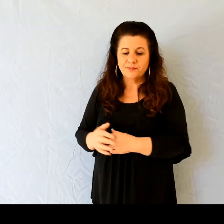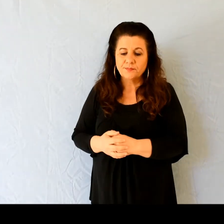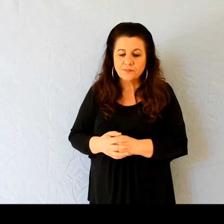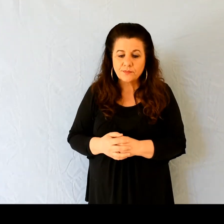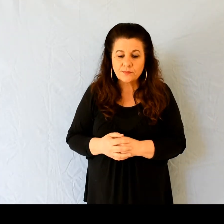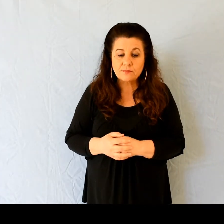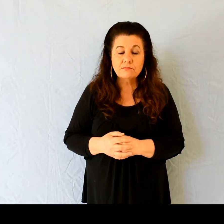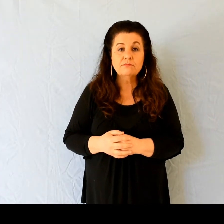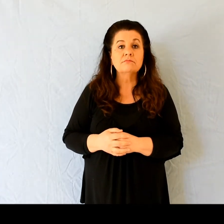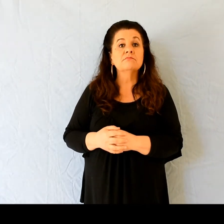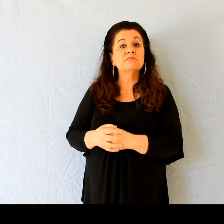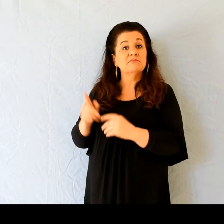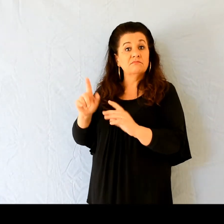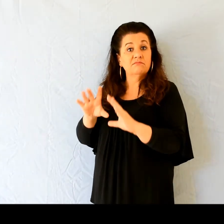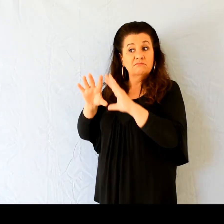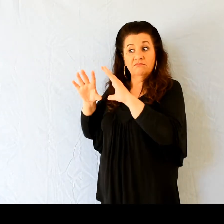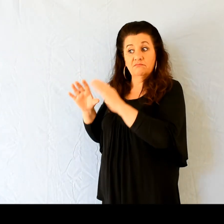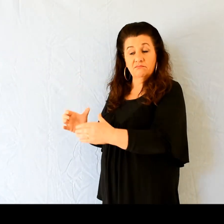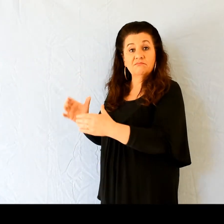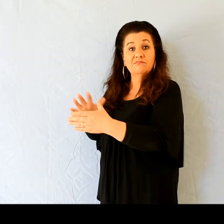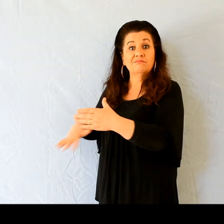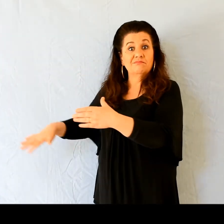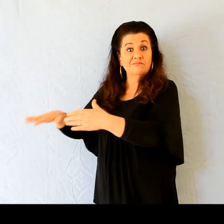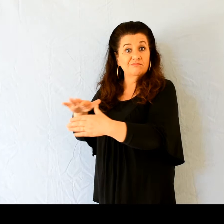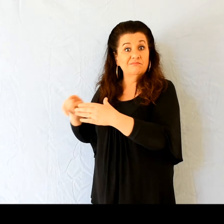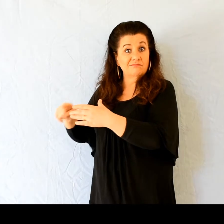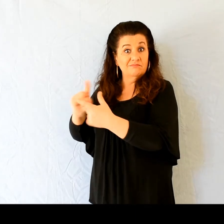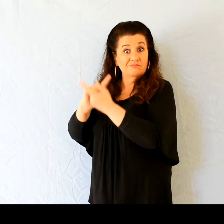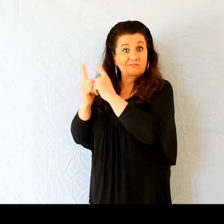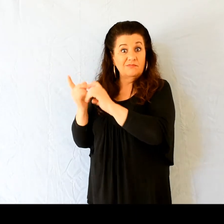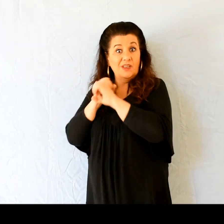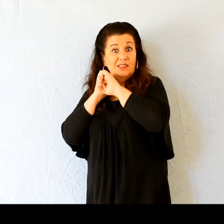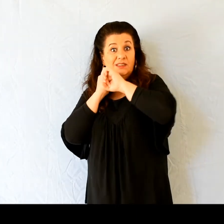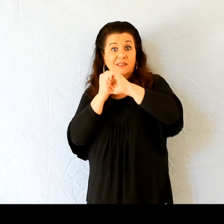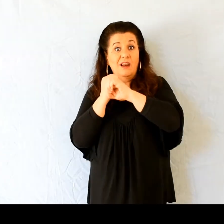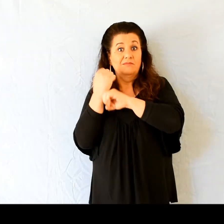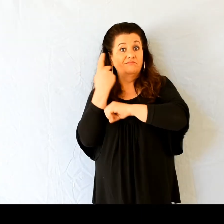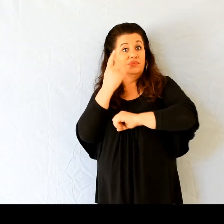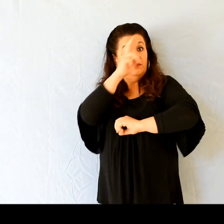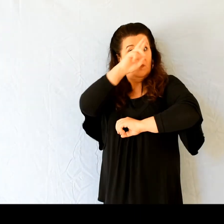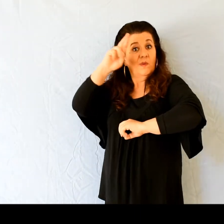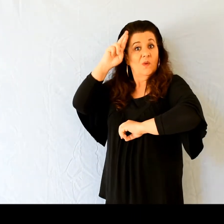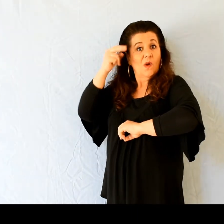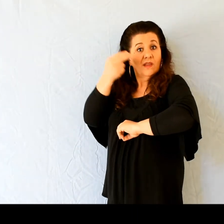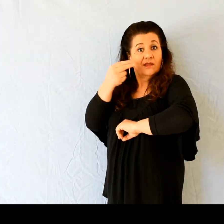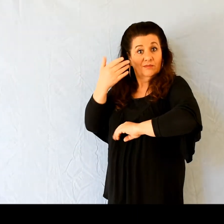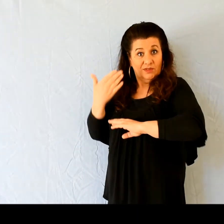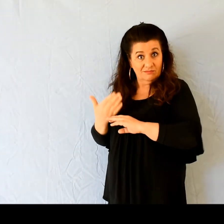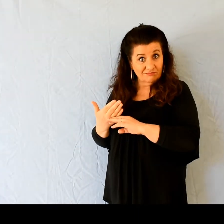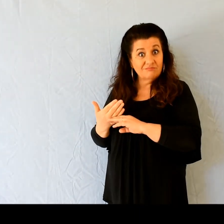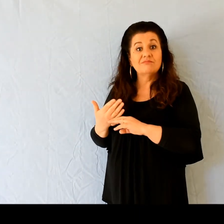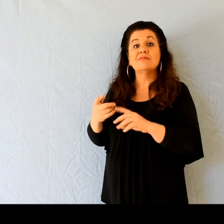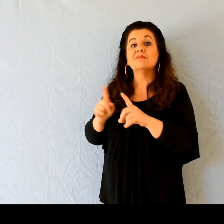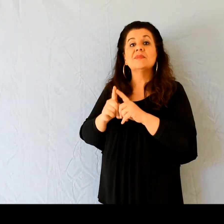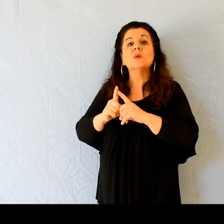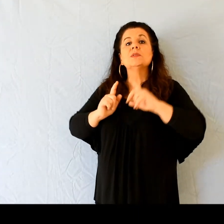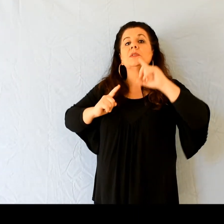Ils devinrent les esclaves du roi et de ses fils jusqu'au temps de la domination des Perses.